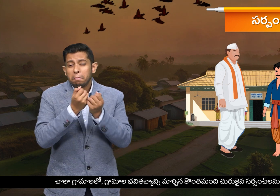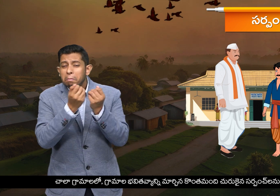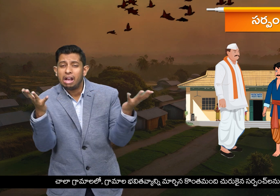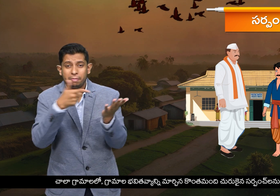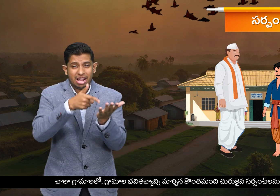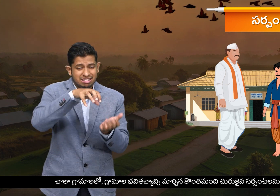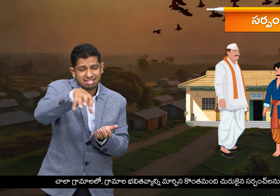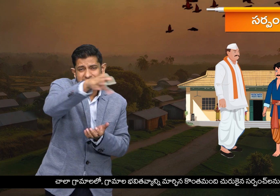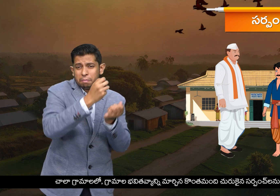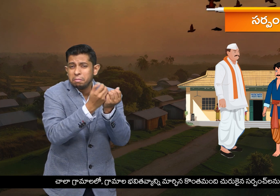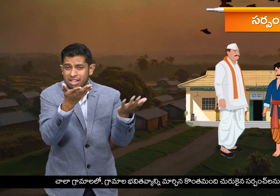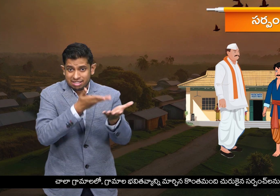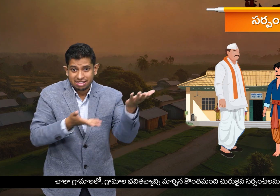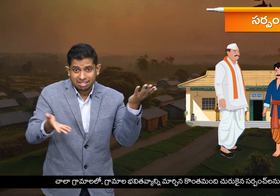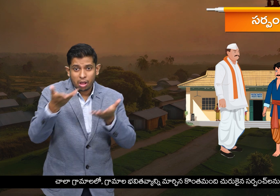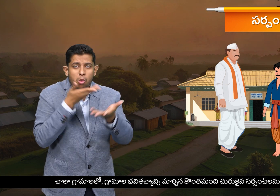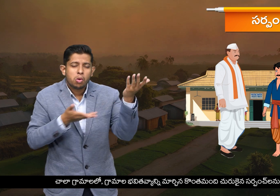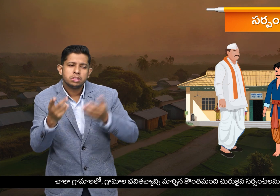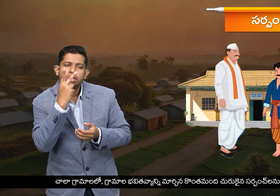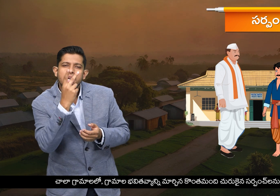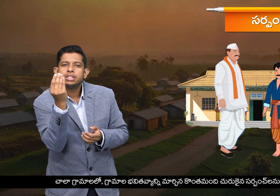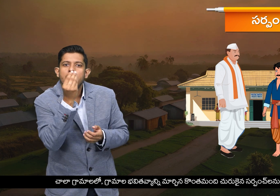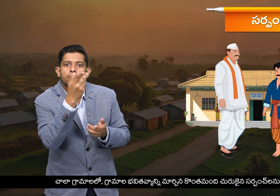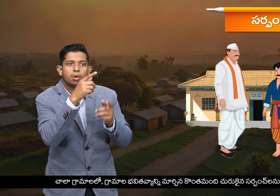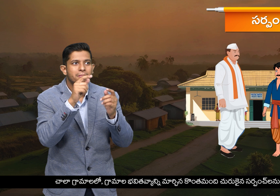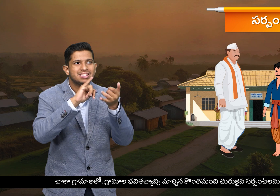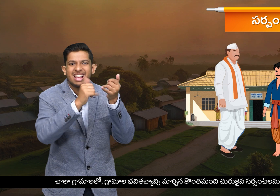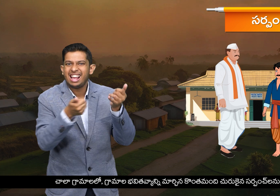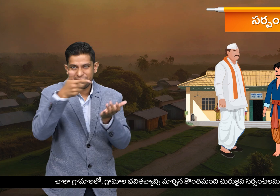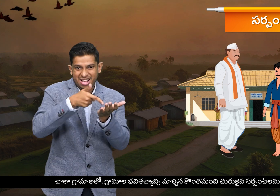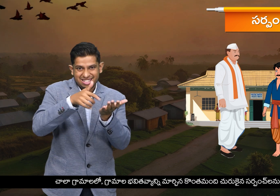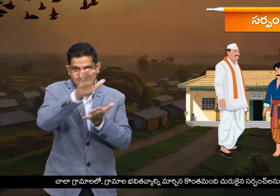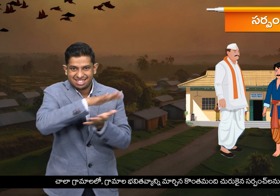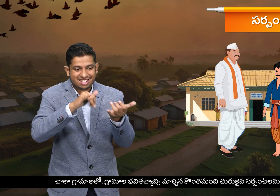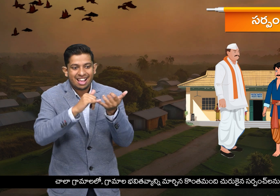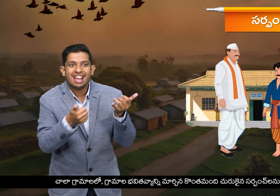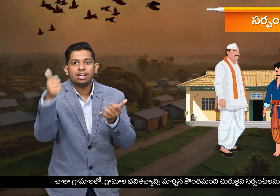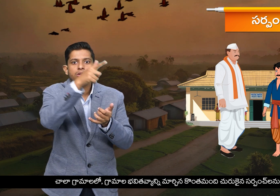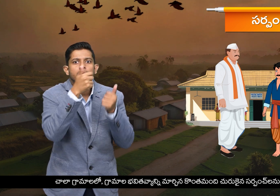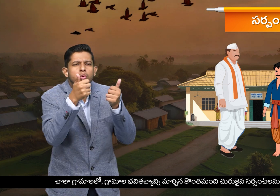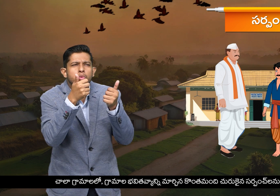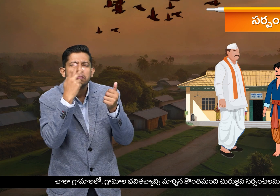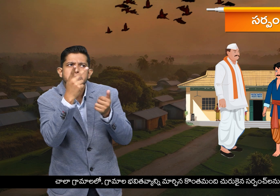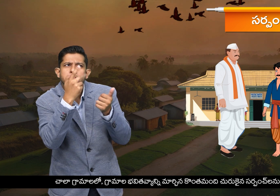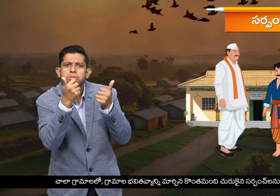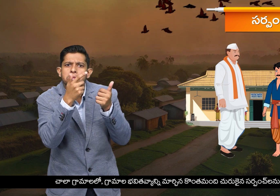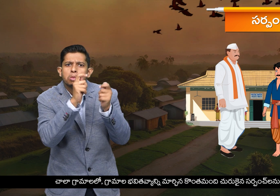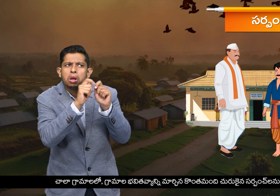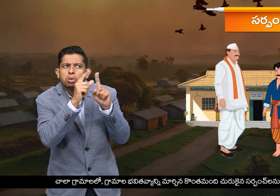చాలా గ్రామాలలో గ్రామాల భవితవ్యాన్ని మార్చిన కొంతమంది చురుకైన సర్పంచ్లను మనం చూస్తాము.